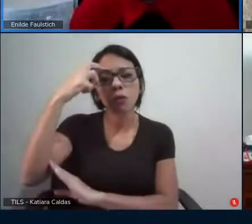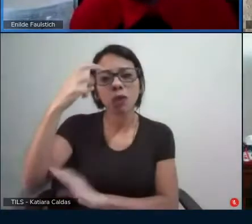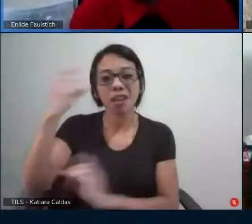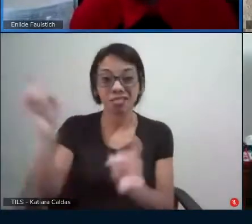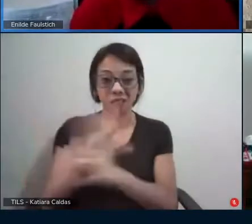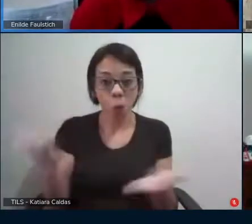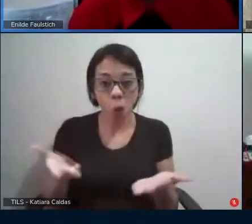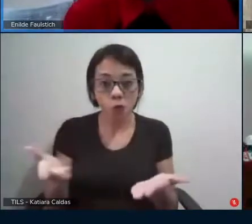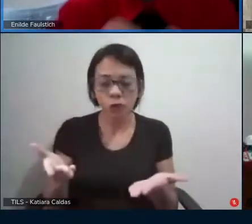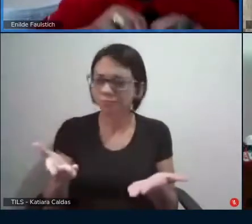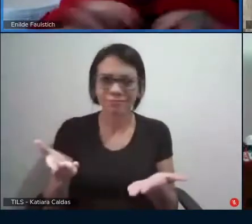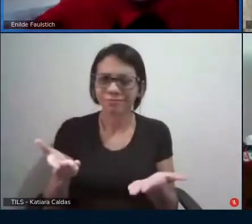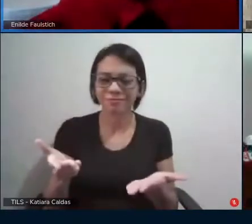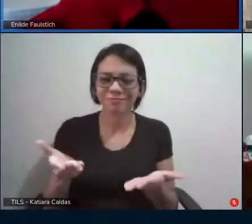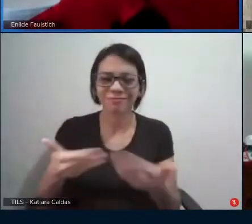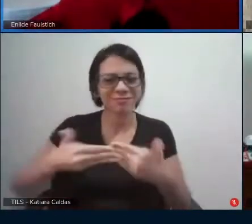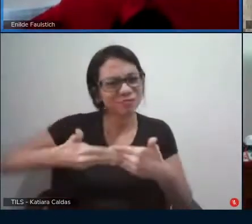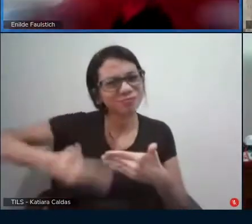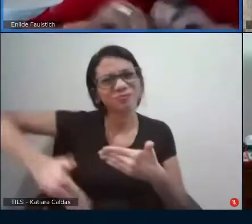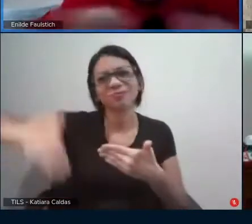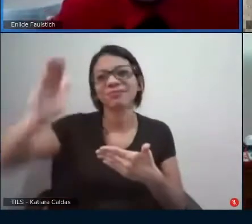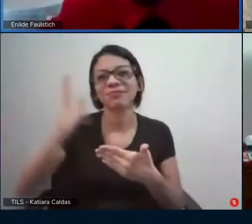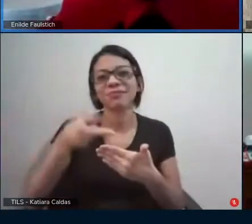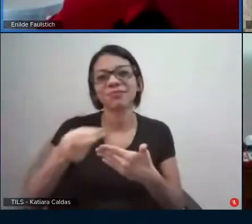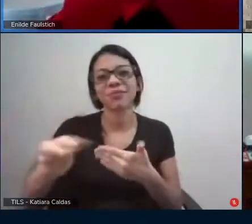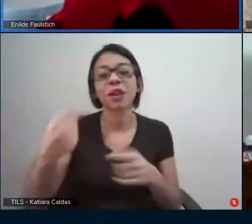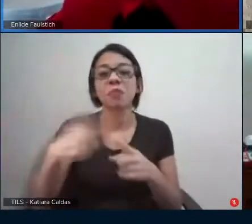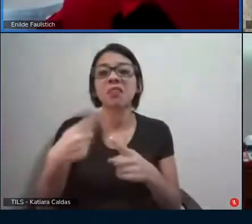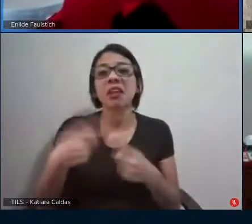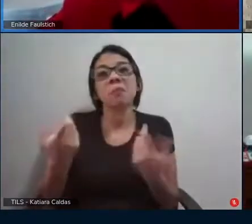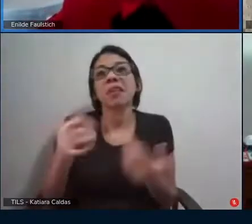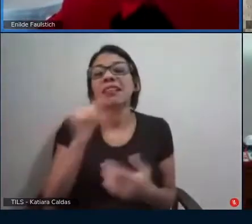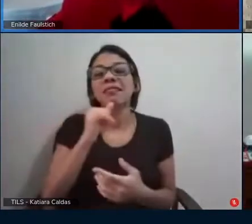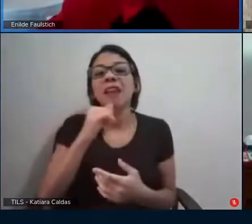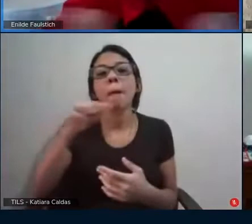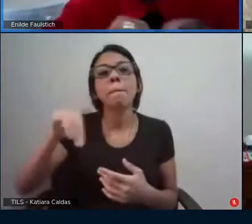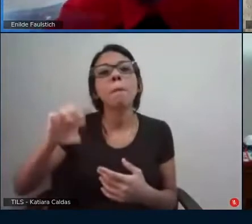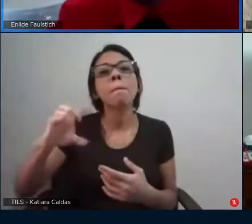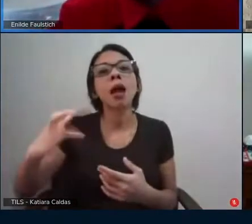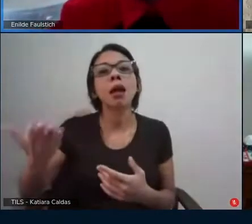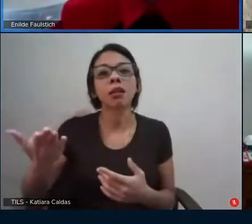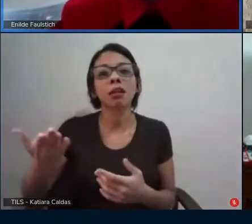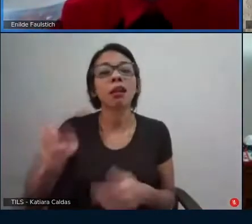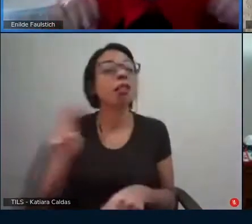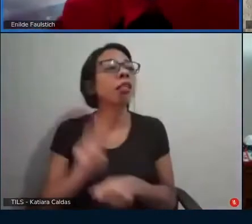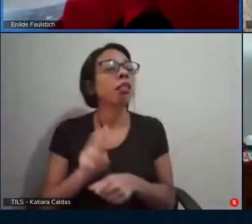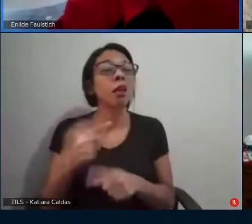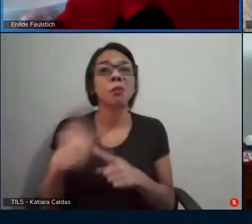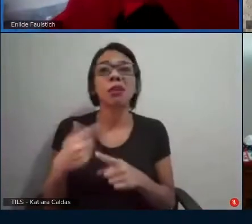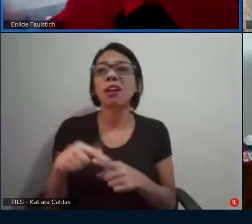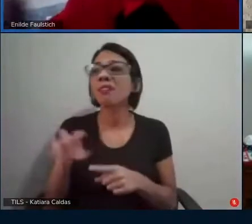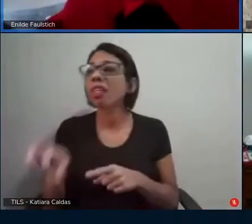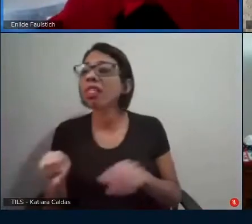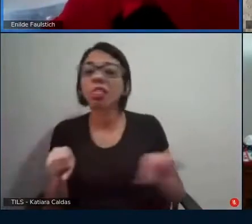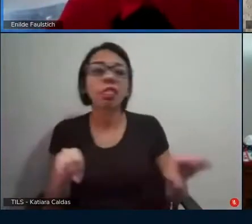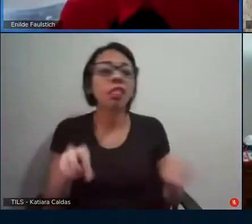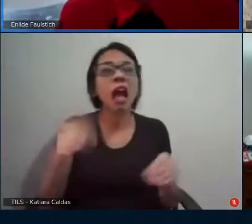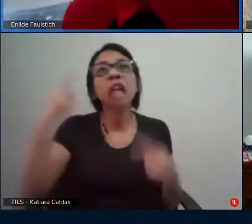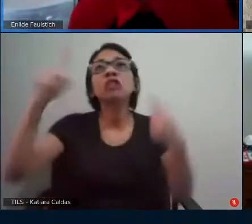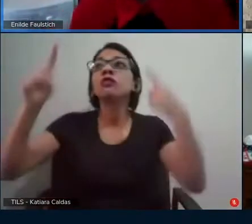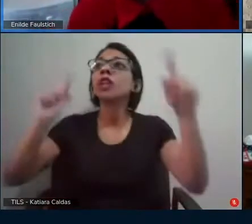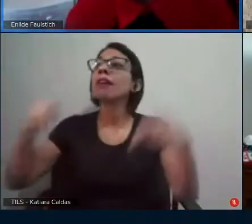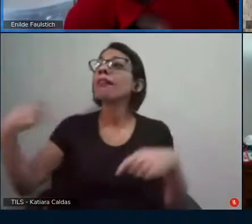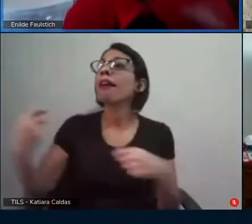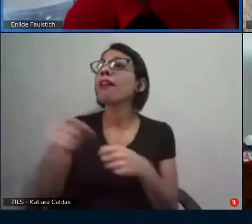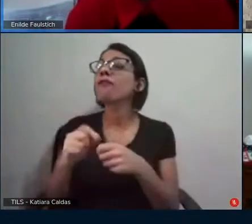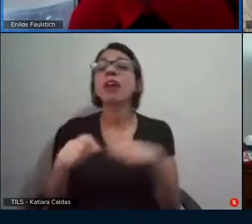termina hoje. Ela tem que ser, porque senão o Ministério da Educação não chega lá, porque o Ministério não vai ficar catando, ficar adivinhando quem